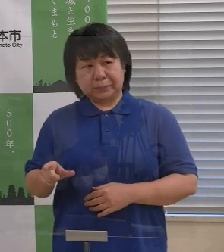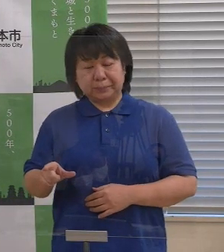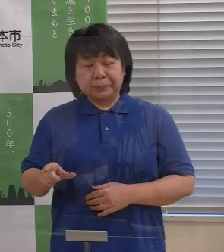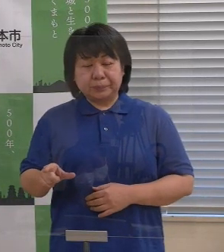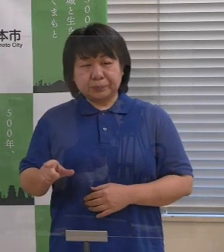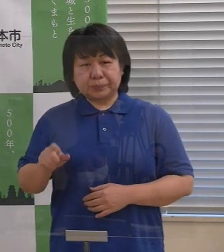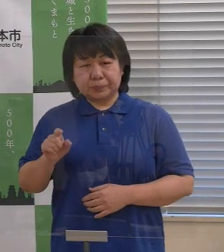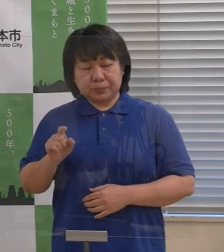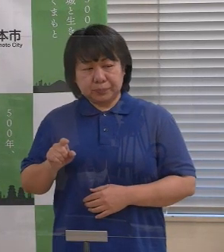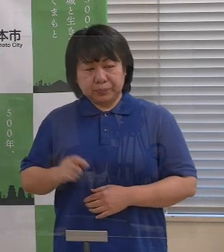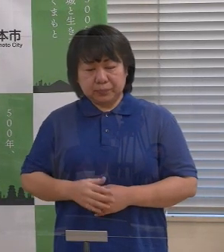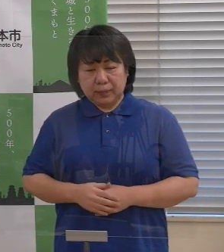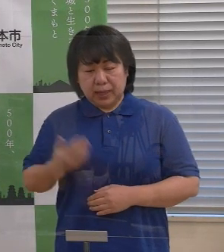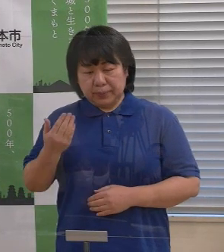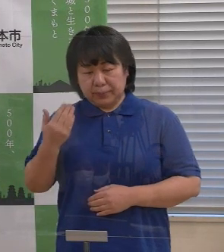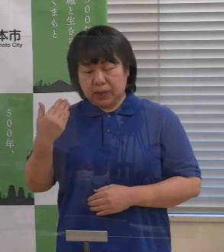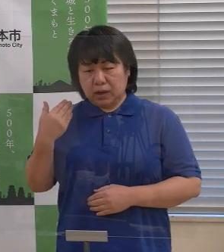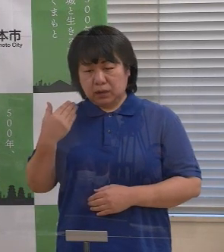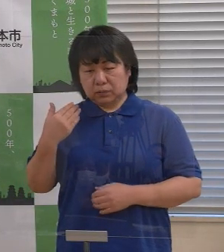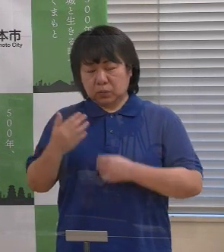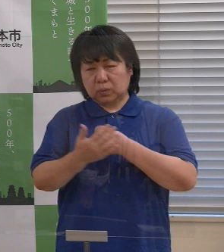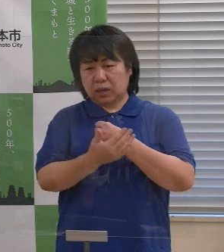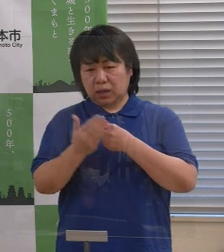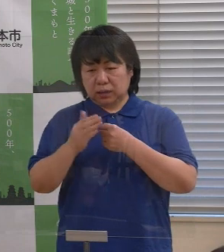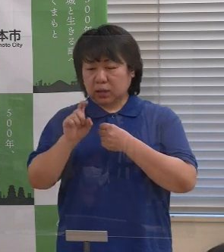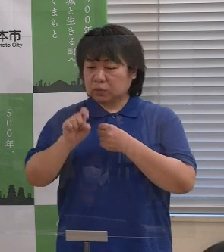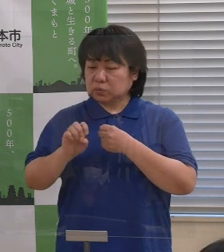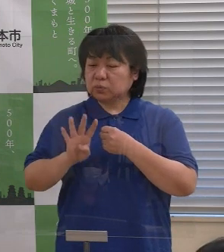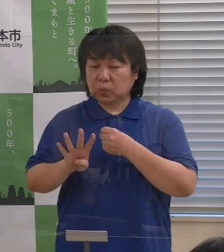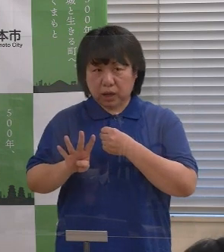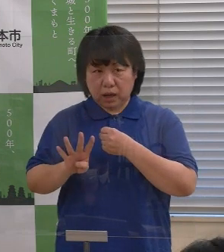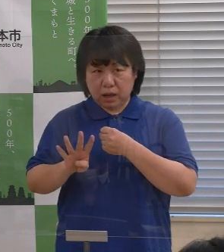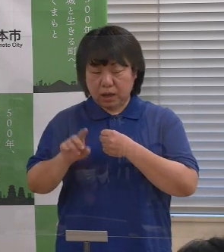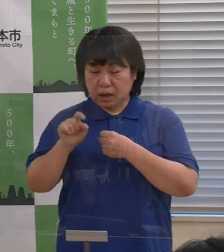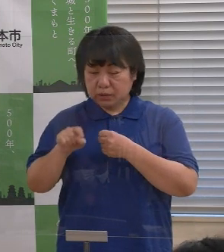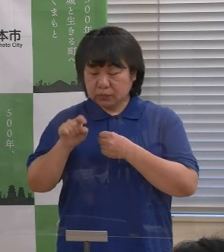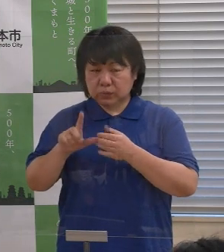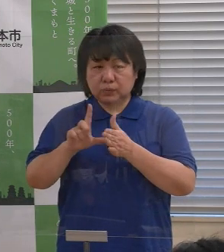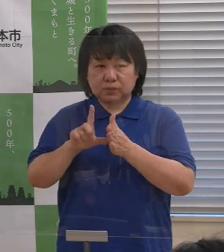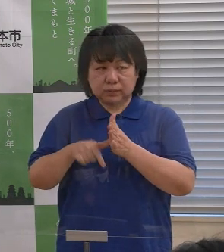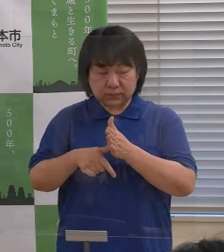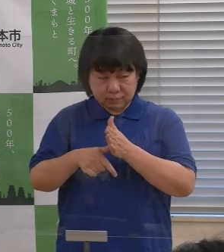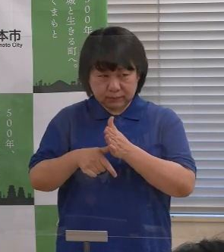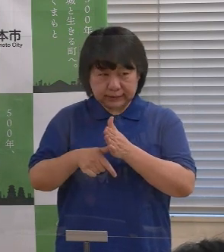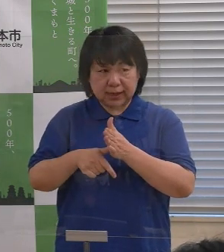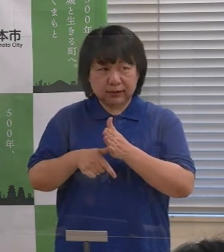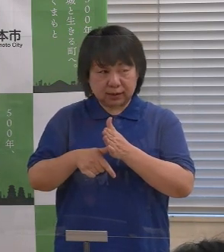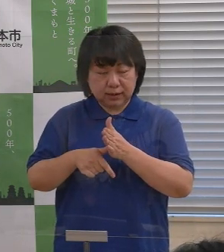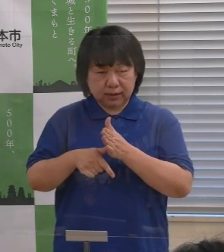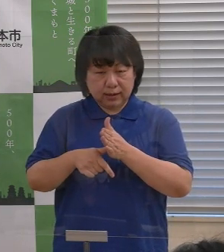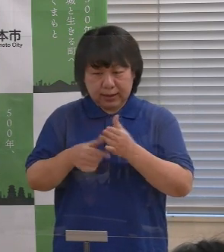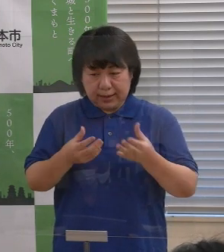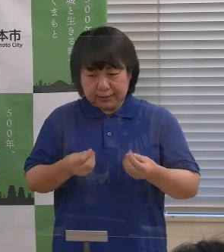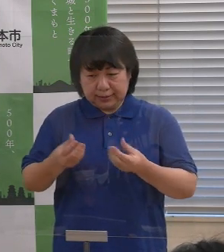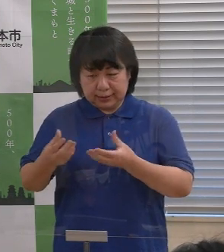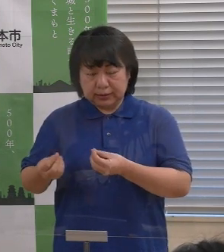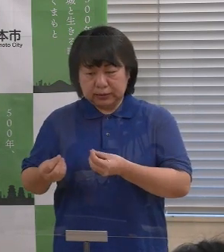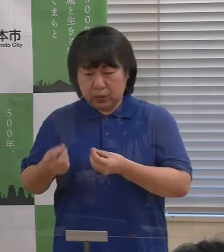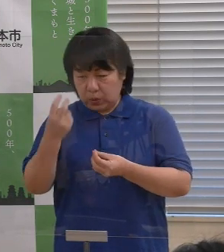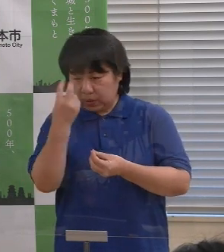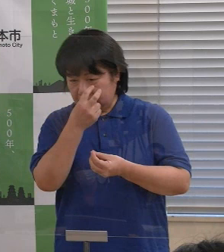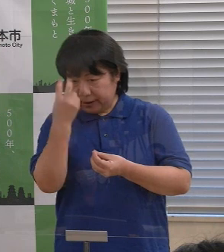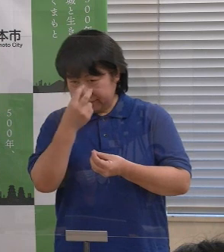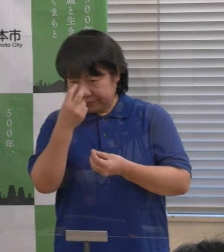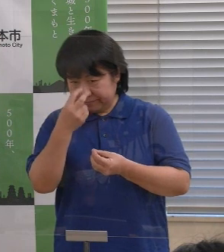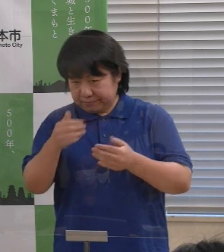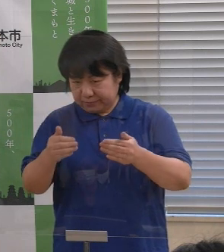その前の会見は14日ですけども、その時点で、まあ、きちんとご確認をされ